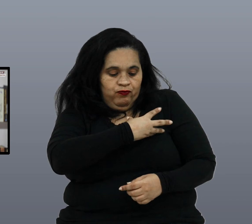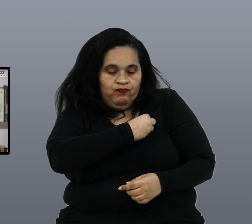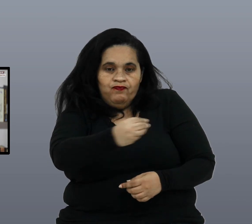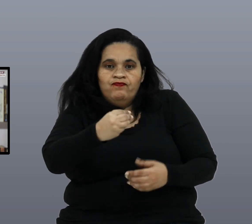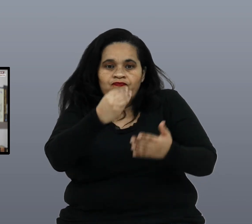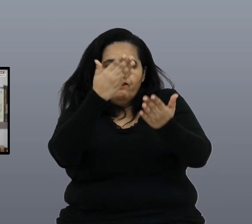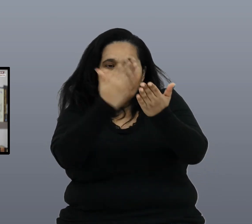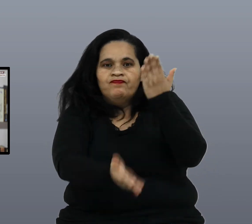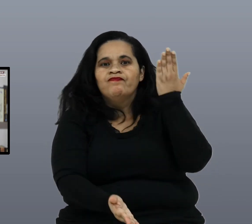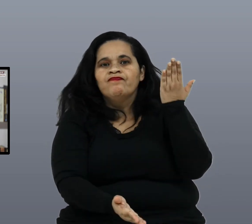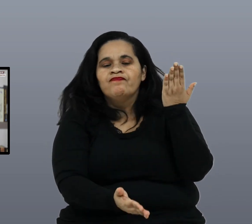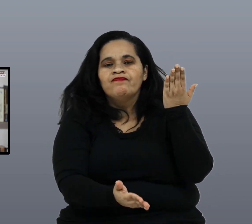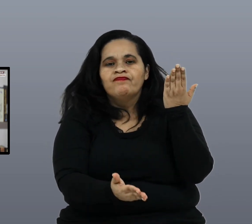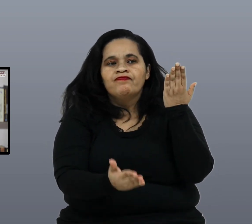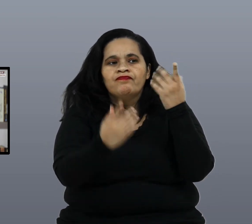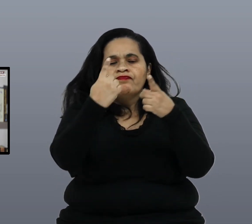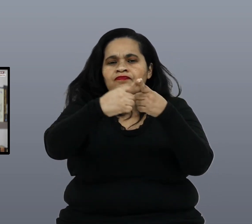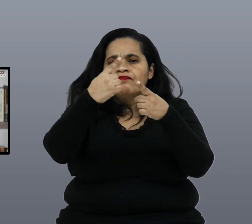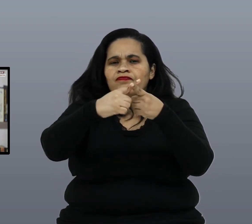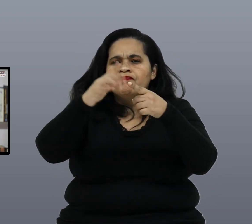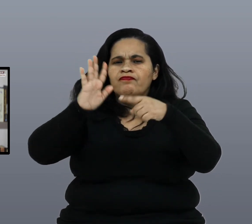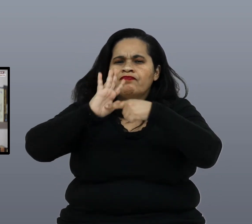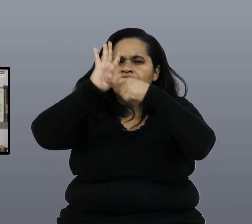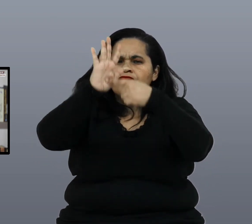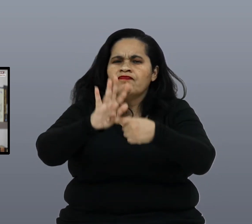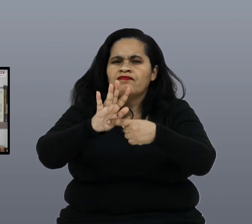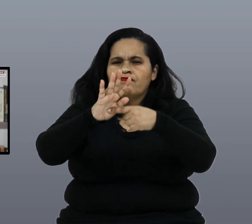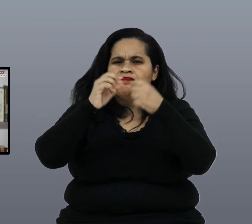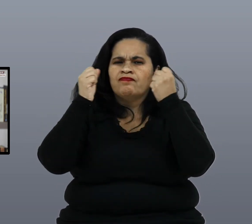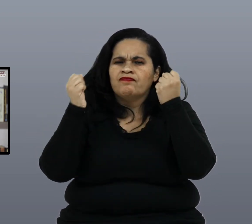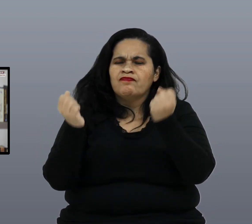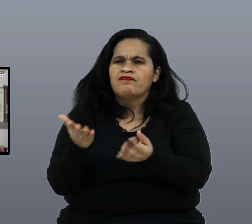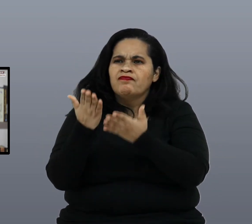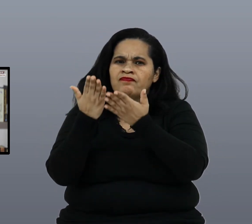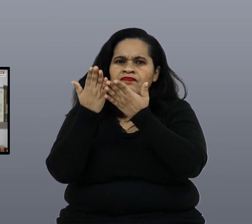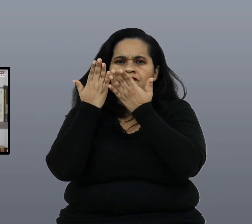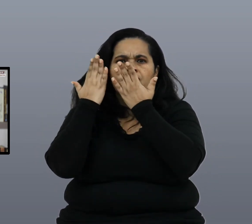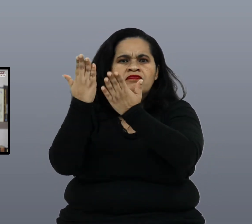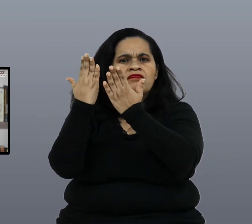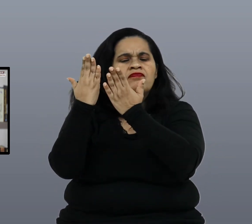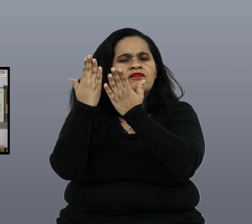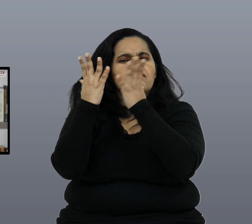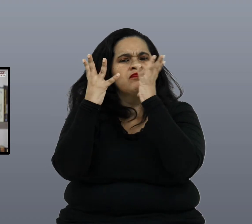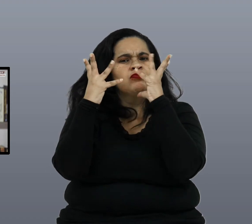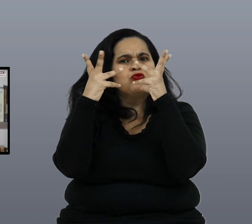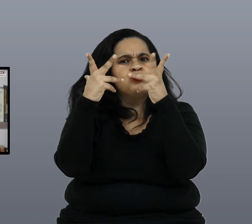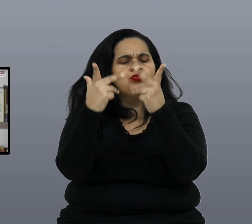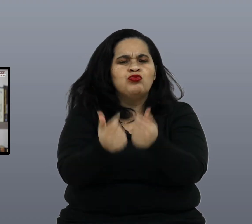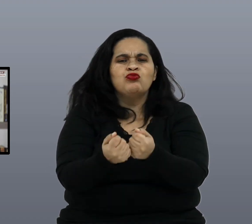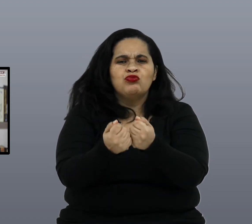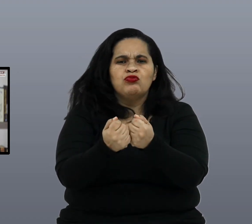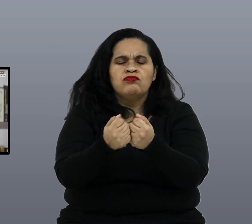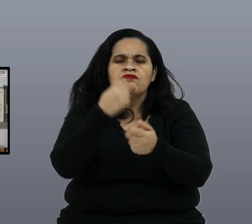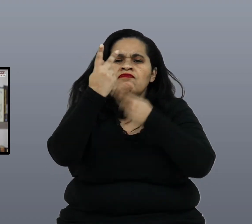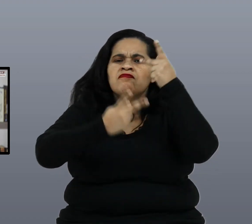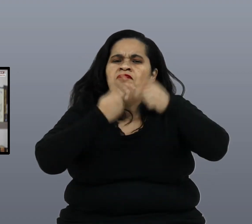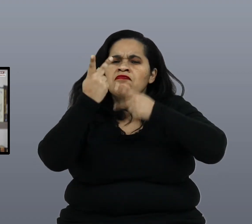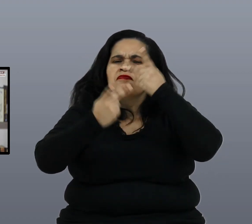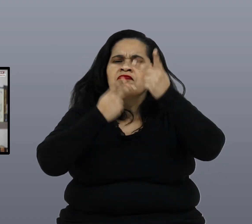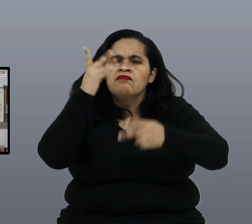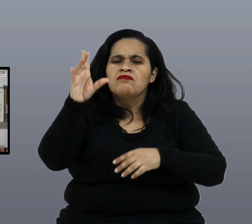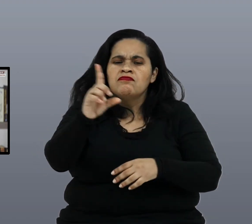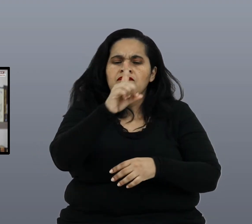perdição. Este se opõe e se exalta acima de tudo o que se chama Deus, ou objeto